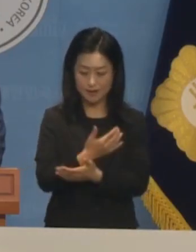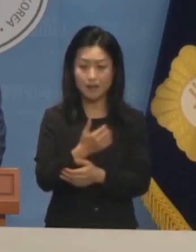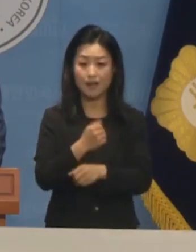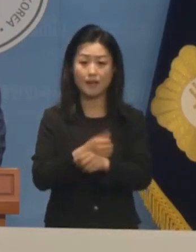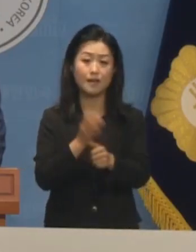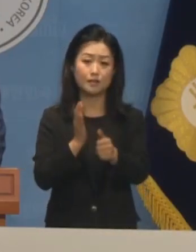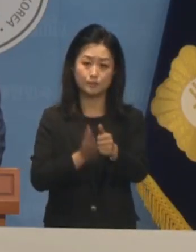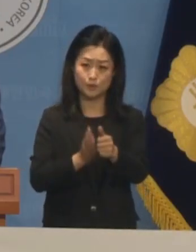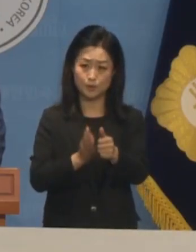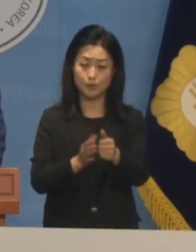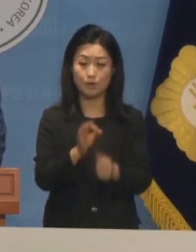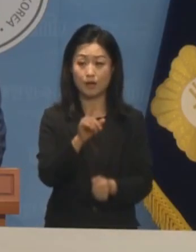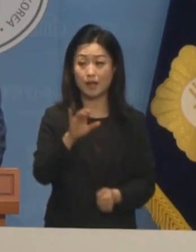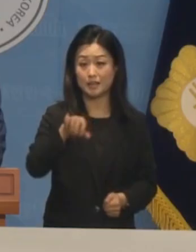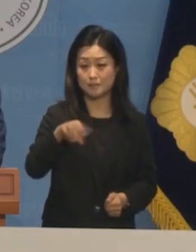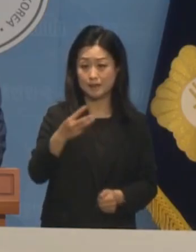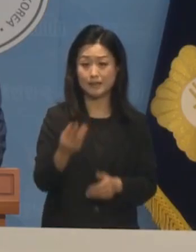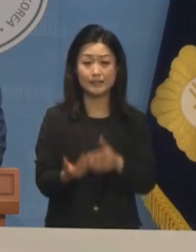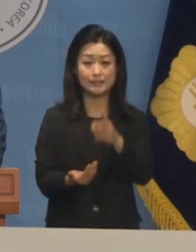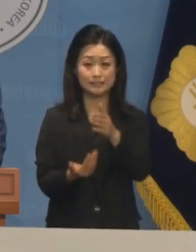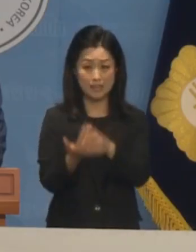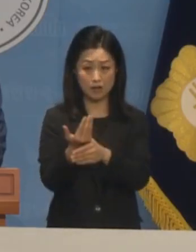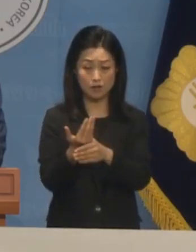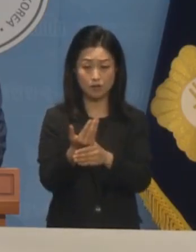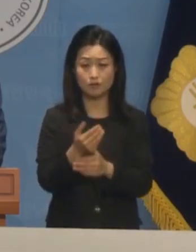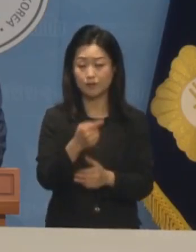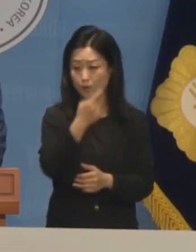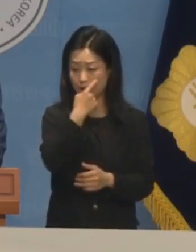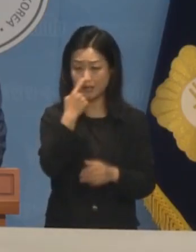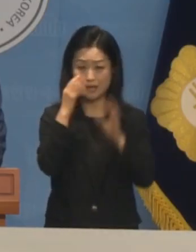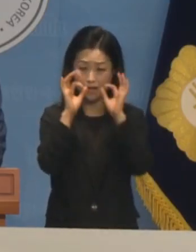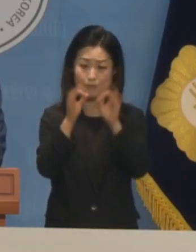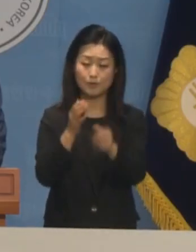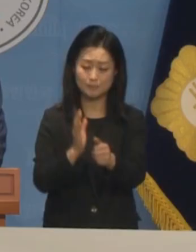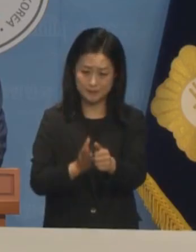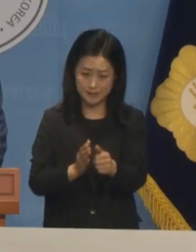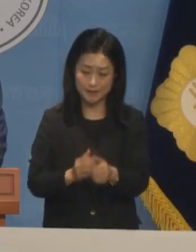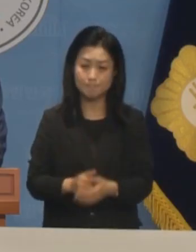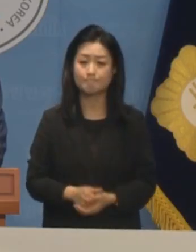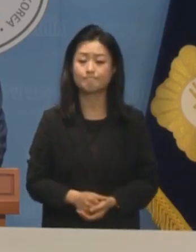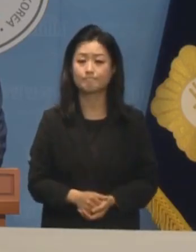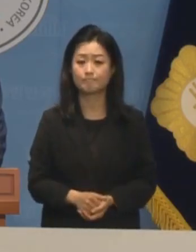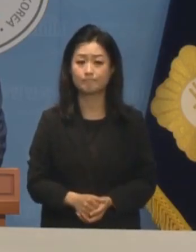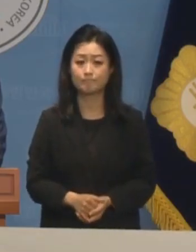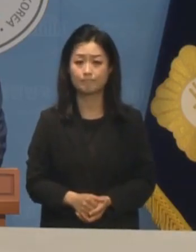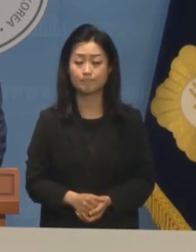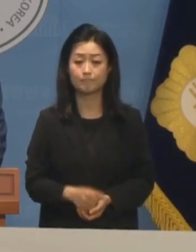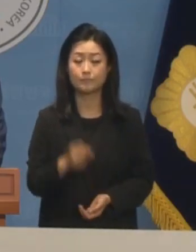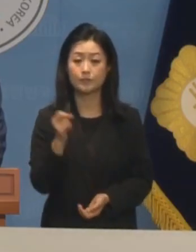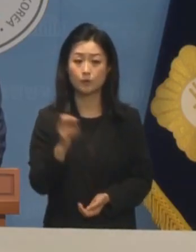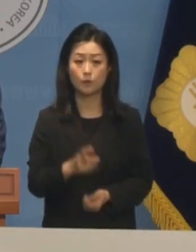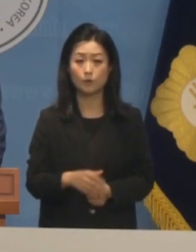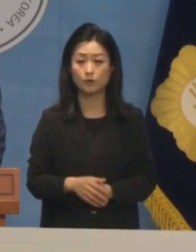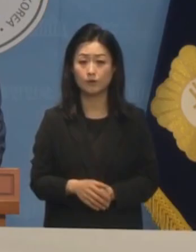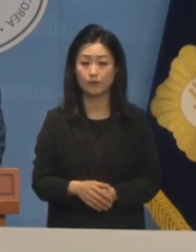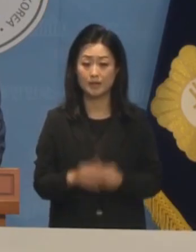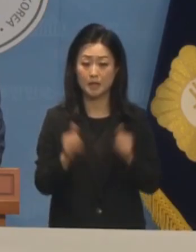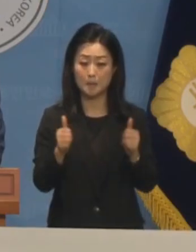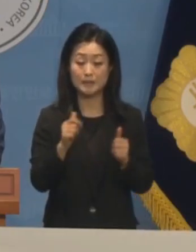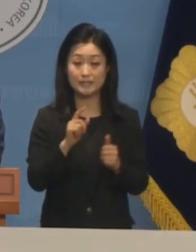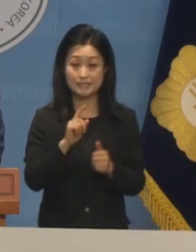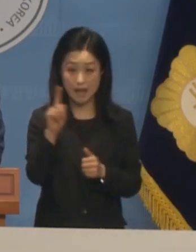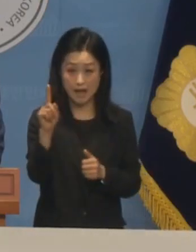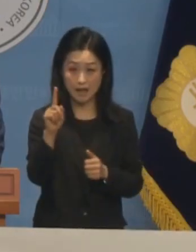것을 이번 아이밀 사건을 통해서 다시 한번 보여주시기를 바랍니다. 또한 민사소송